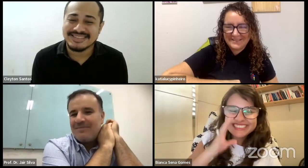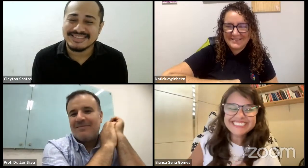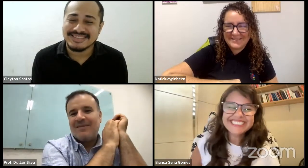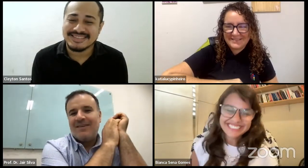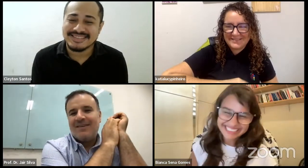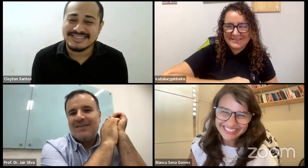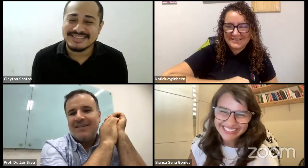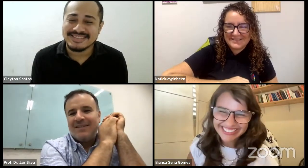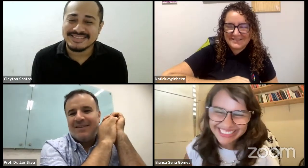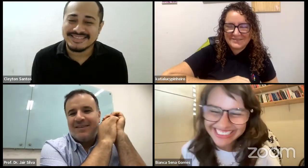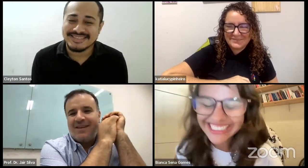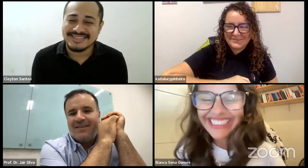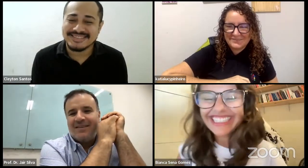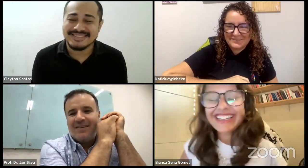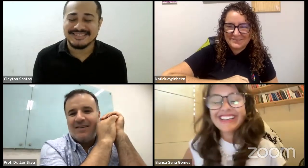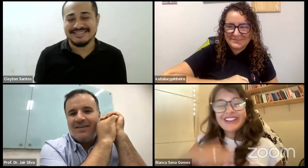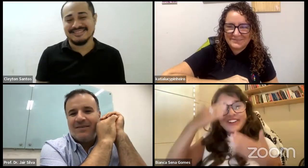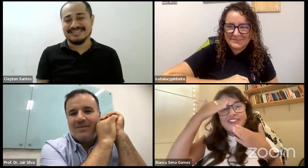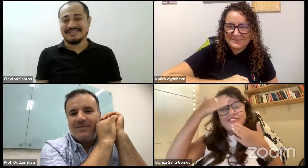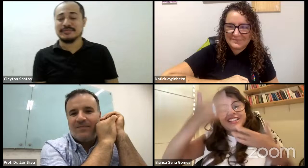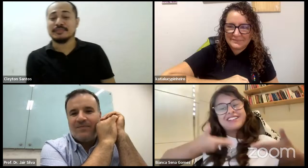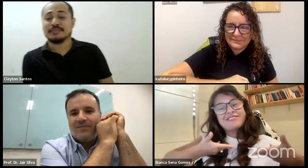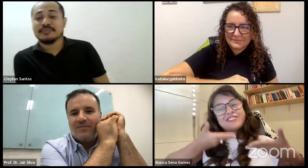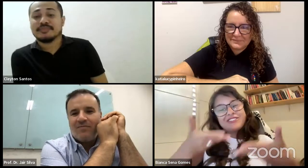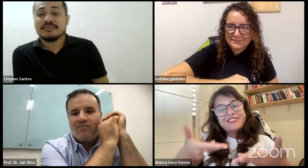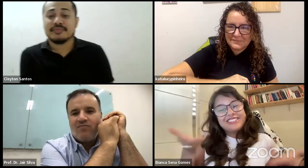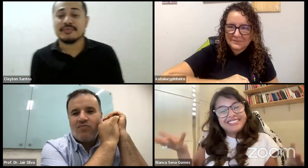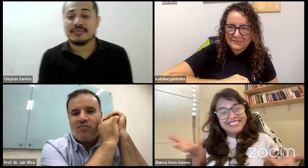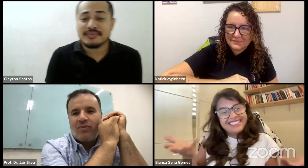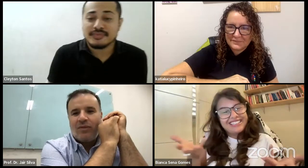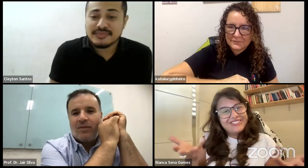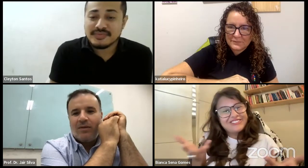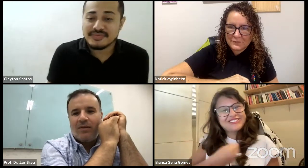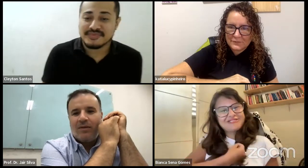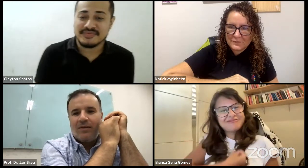saudades e admiro muito vocês.